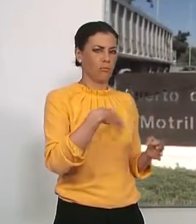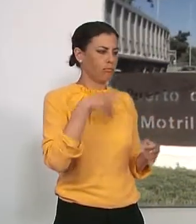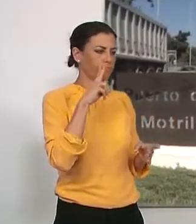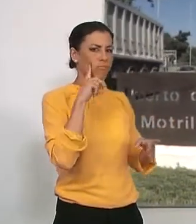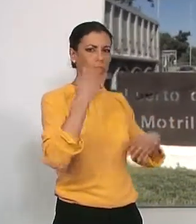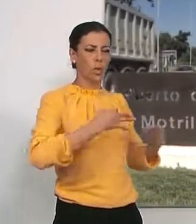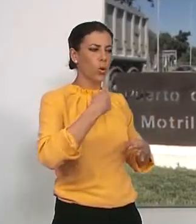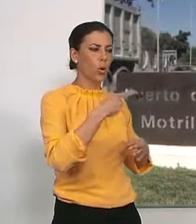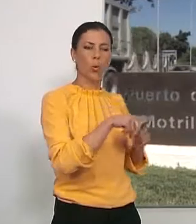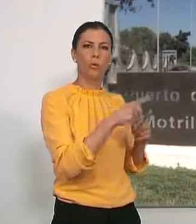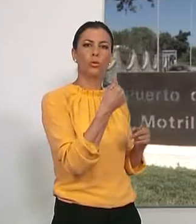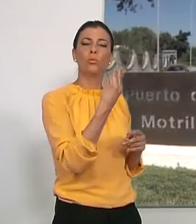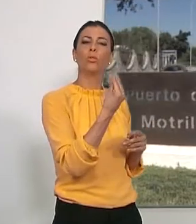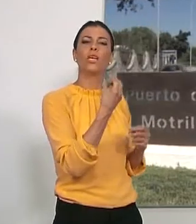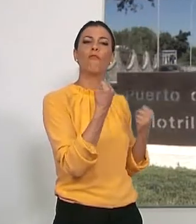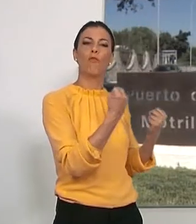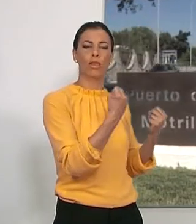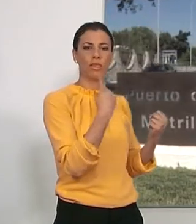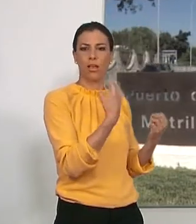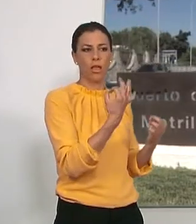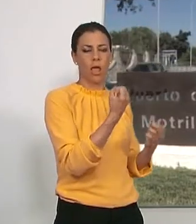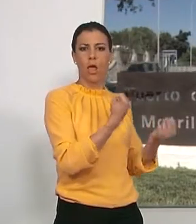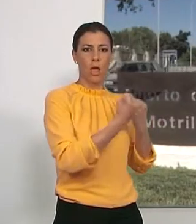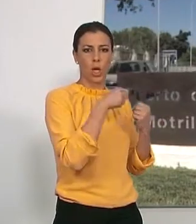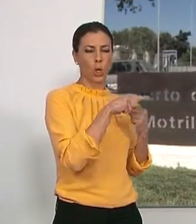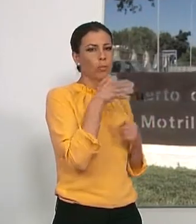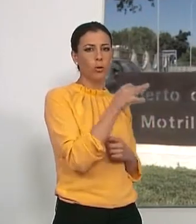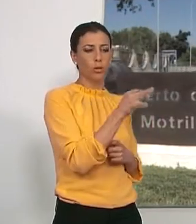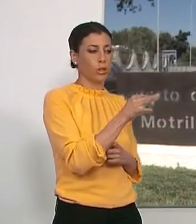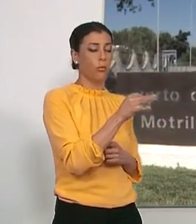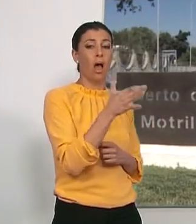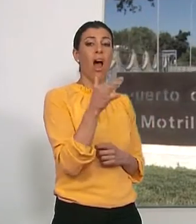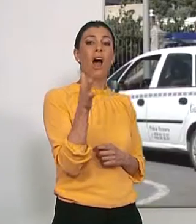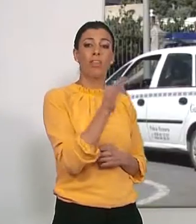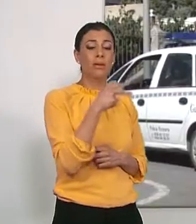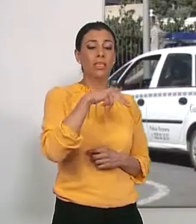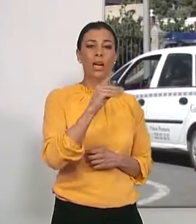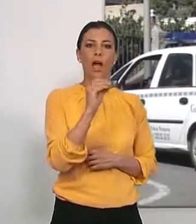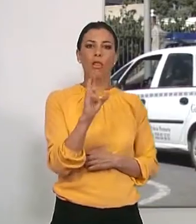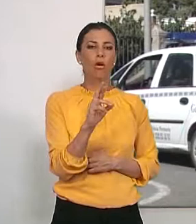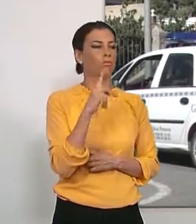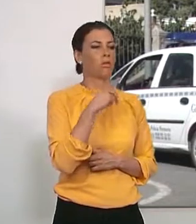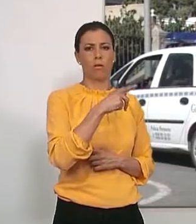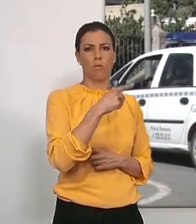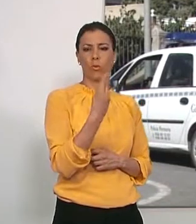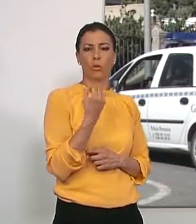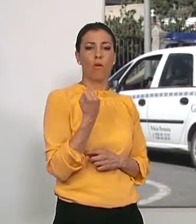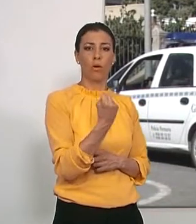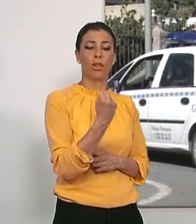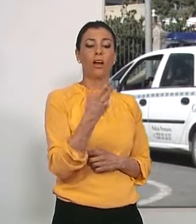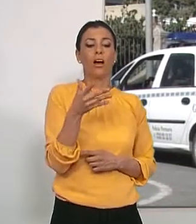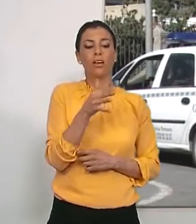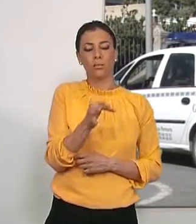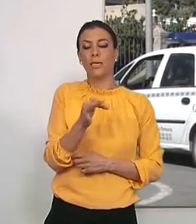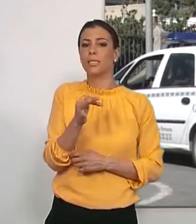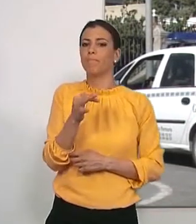estado convencido del potencial económico de la zona nororiental siendo nador su principal exponente geográfico